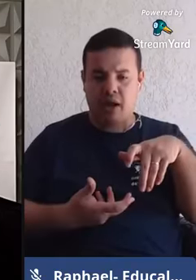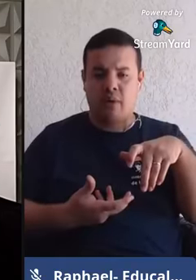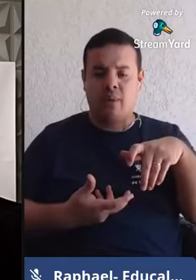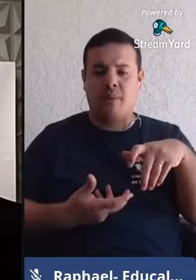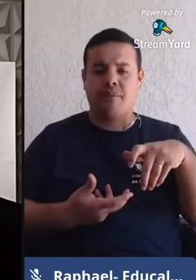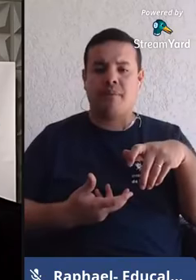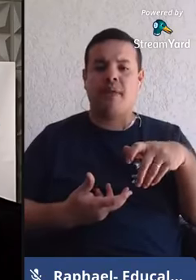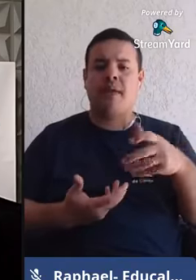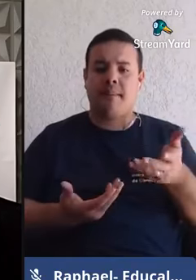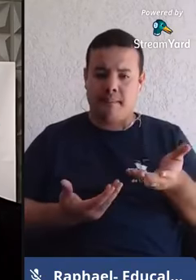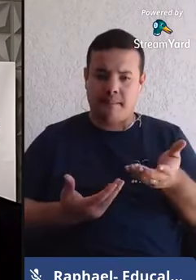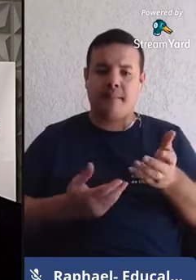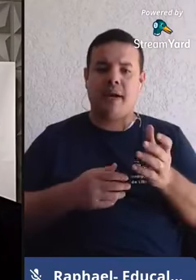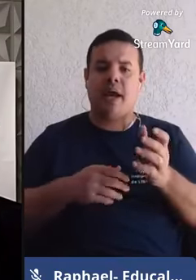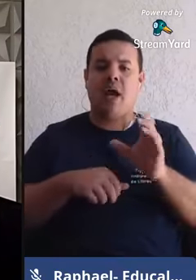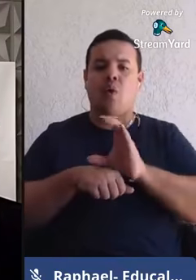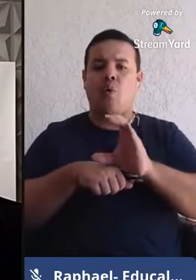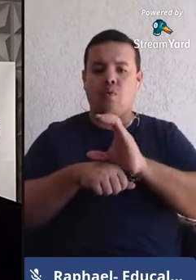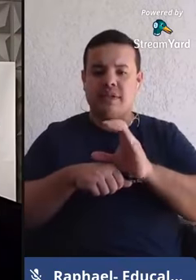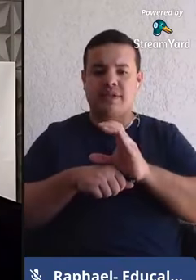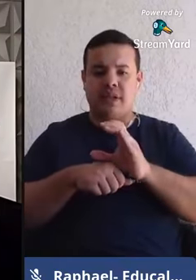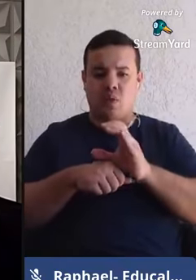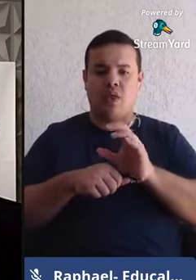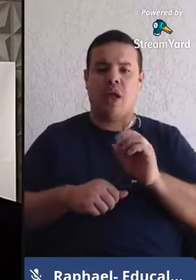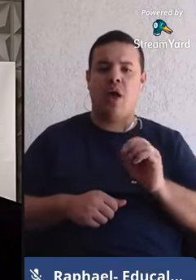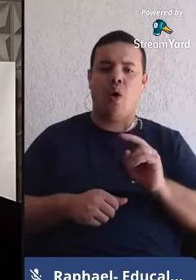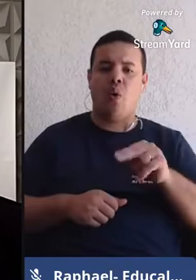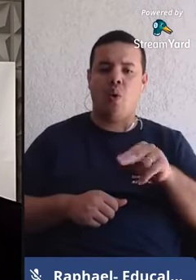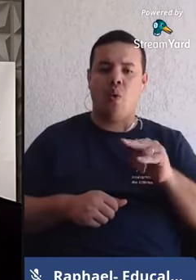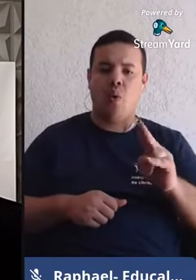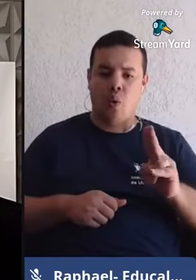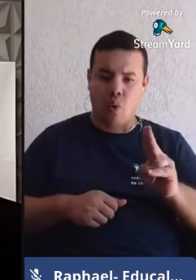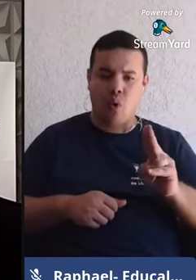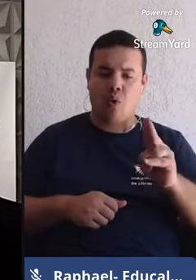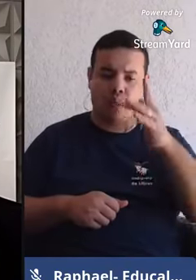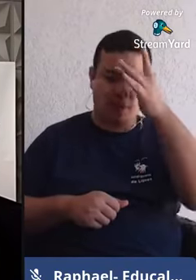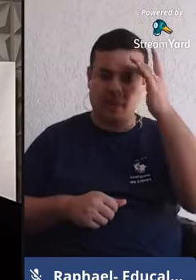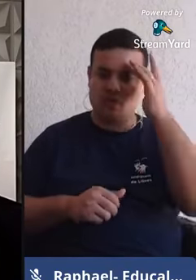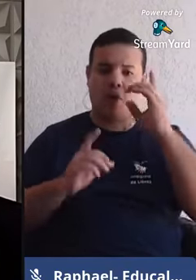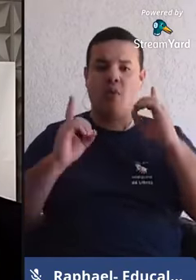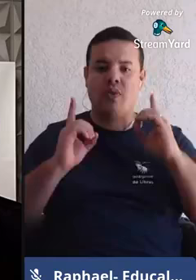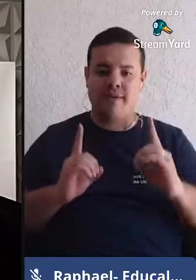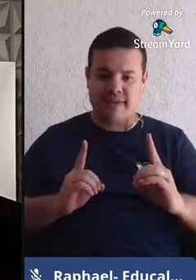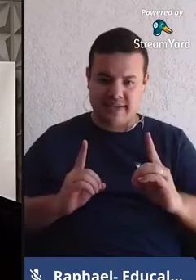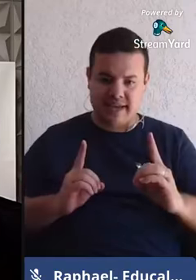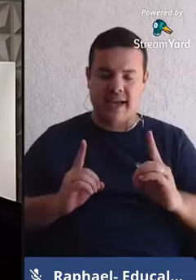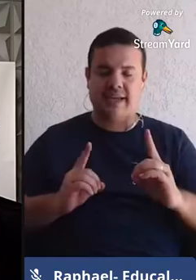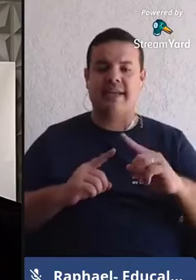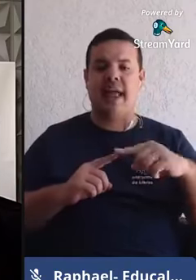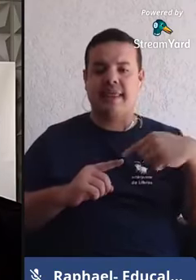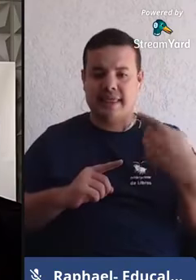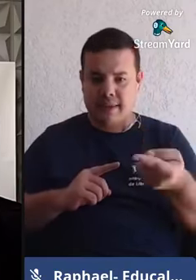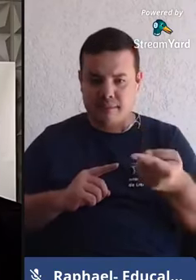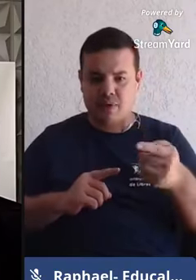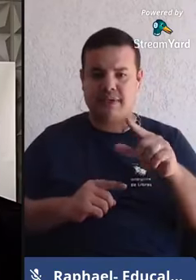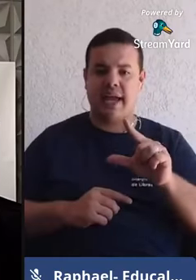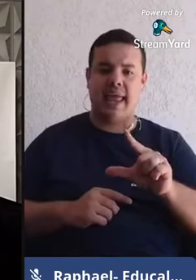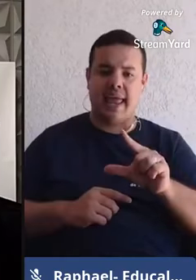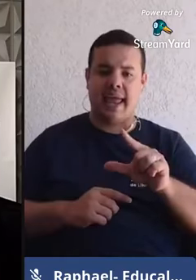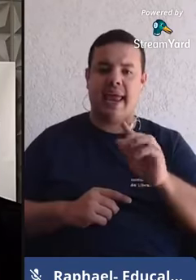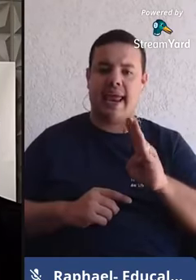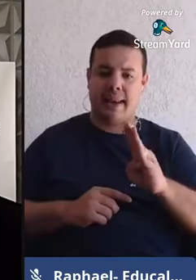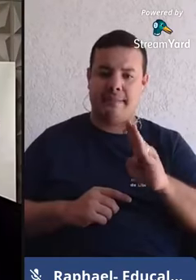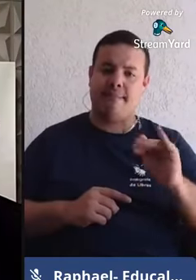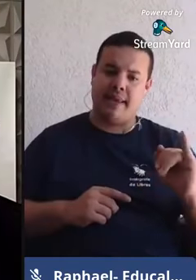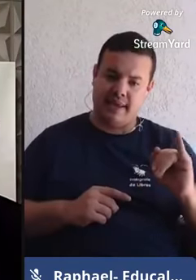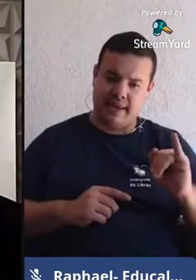para a Convenção da ONU da Pessoa com Deficiência. Depois veio a LBI, né, na sequência, um pouco, quer dizer, lá mais para frente, ou